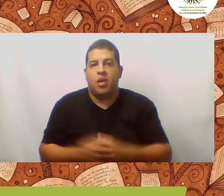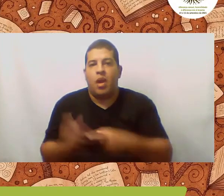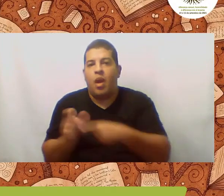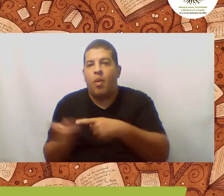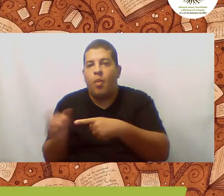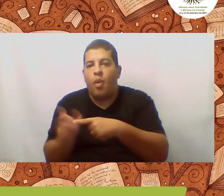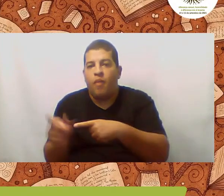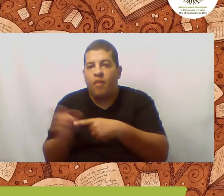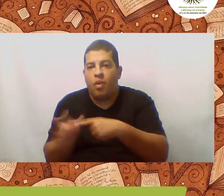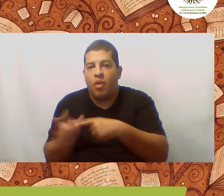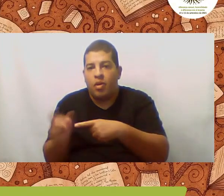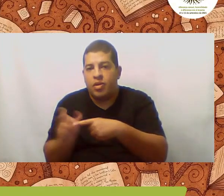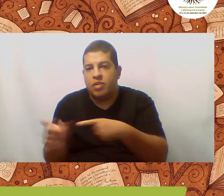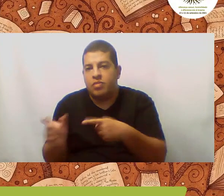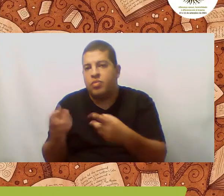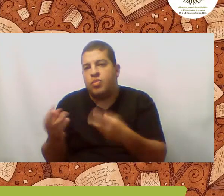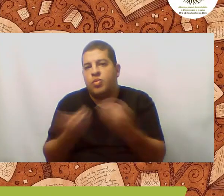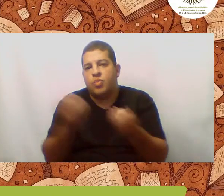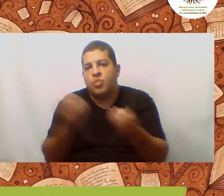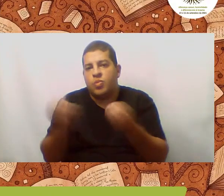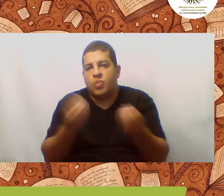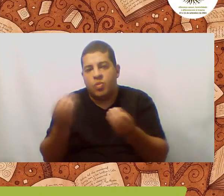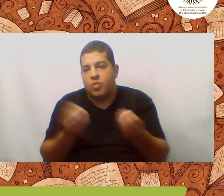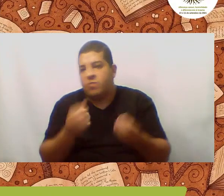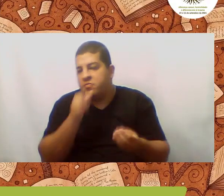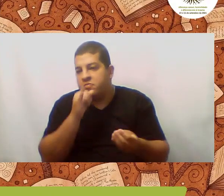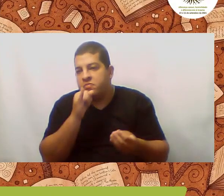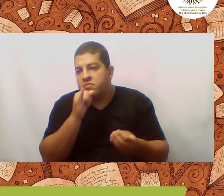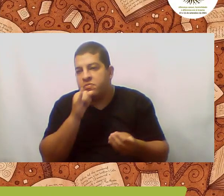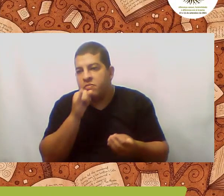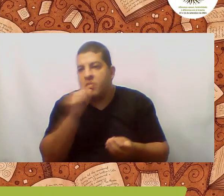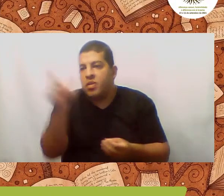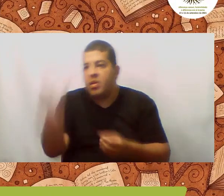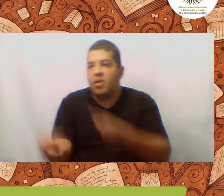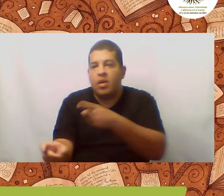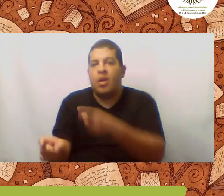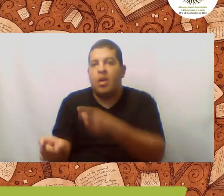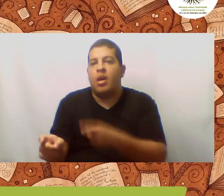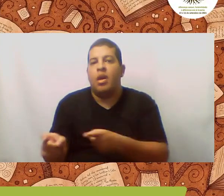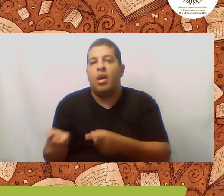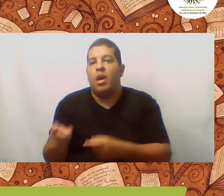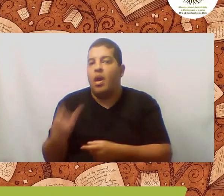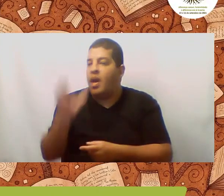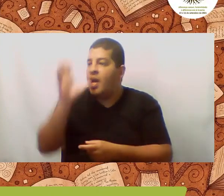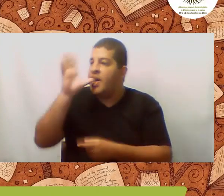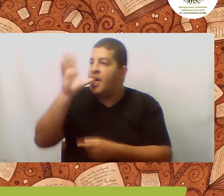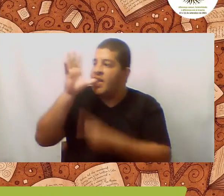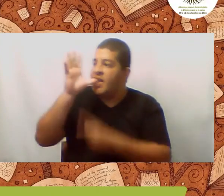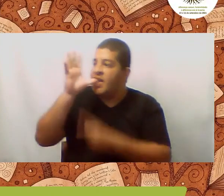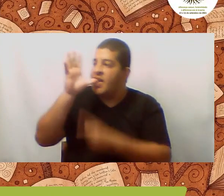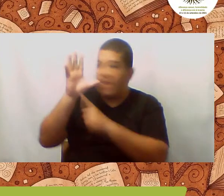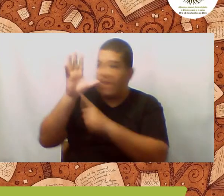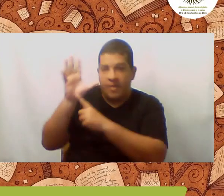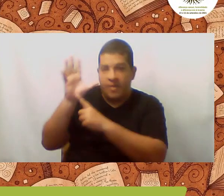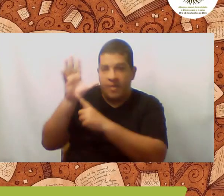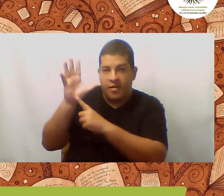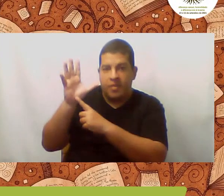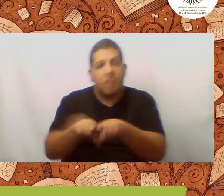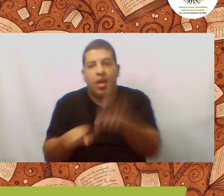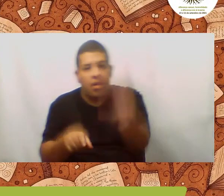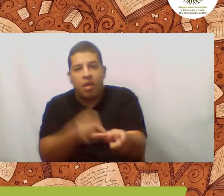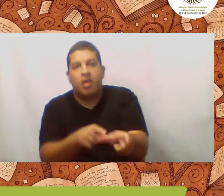os componentes da genitália masculina estavam presentes na genitália feminina, né? Com a